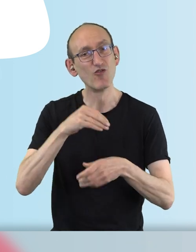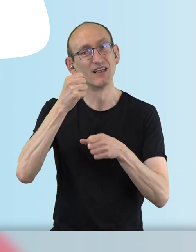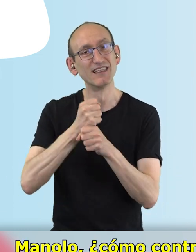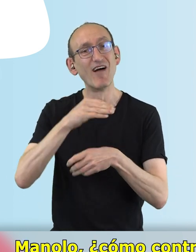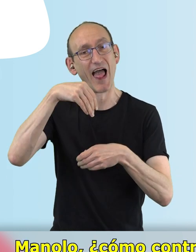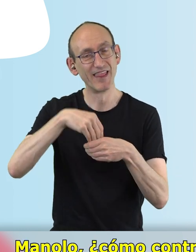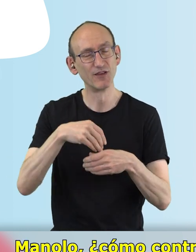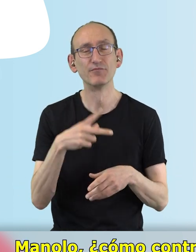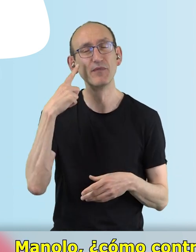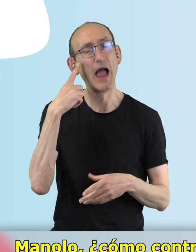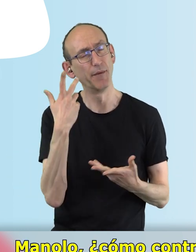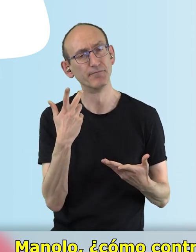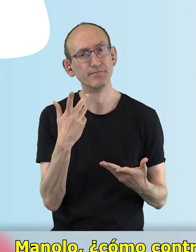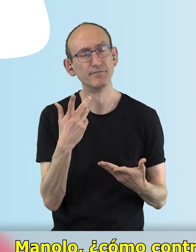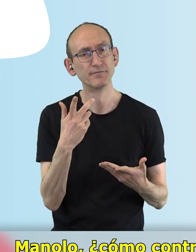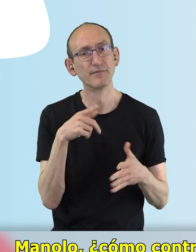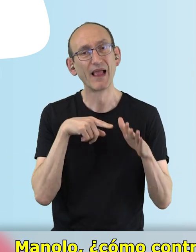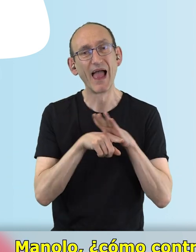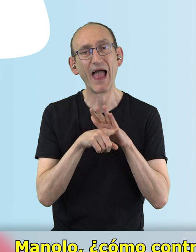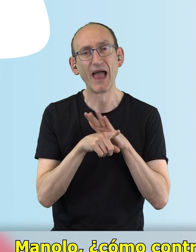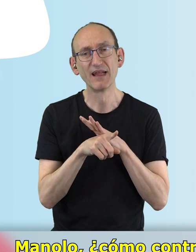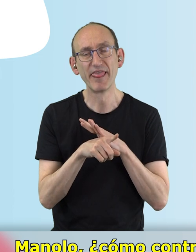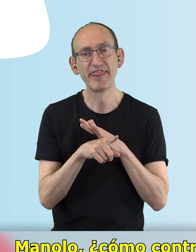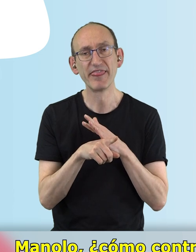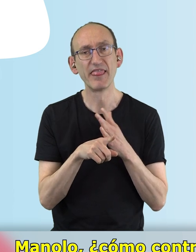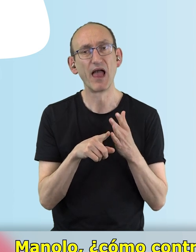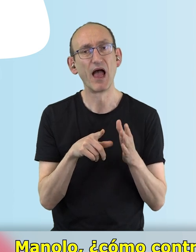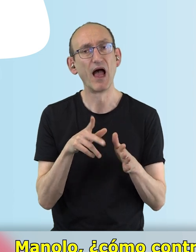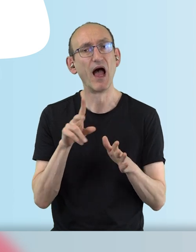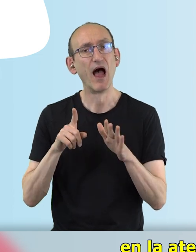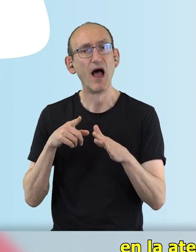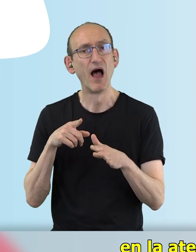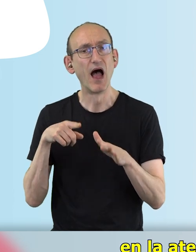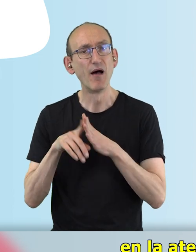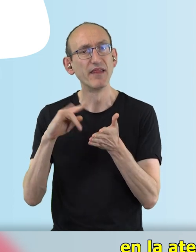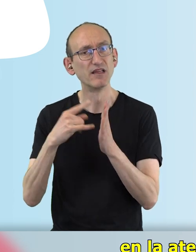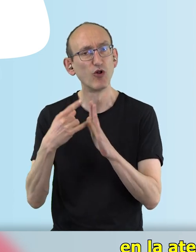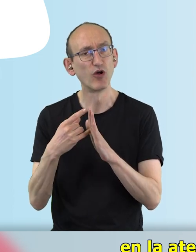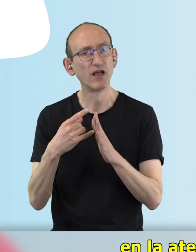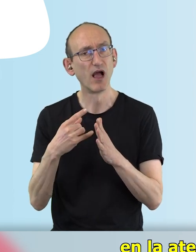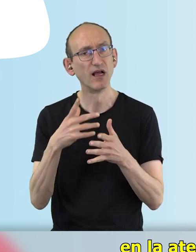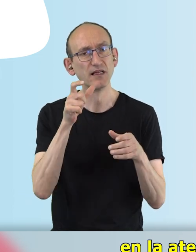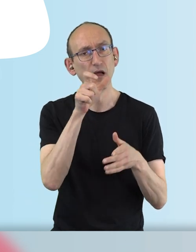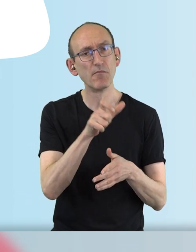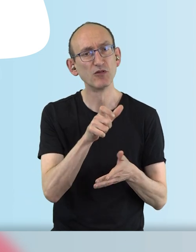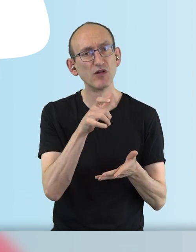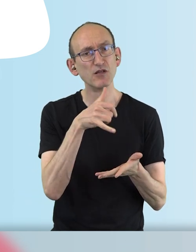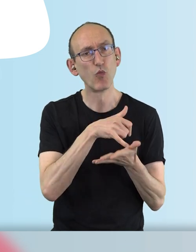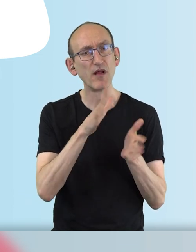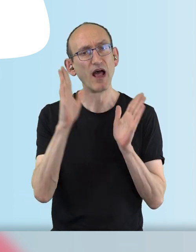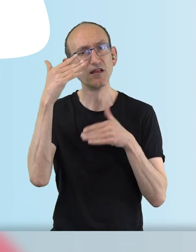mayores. Manolo, ¿cómo contribuye la gerencia a integrar estos avances en la atención a las personas